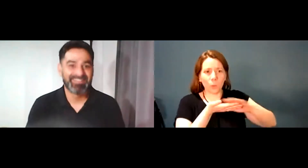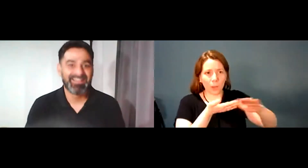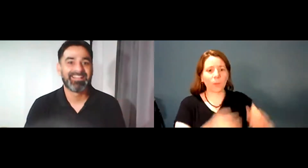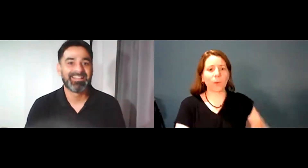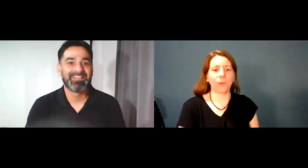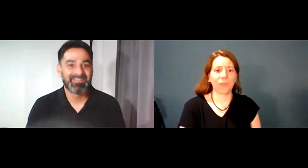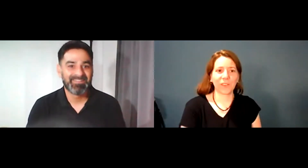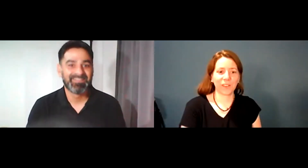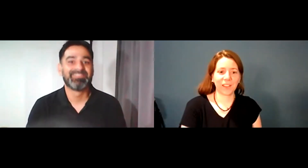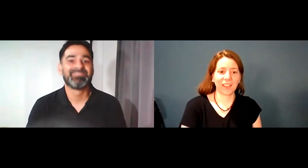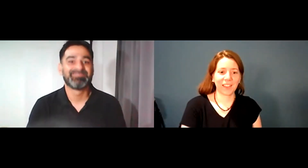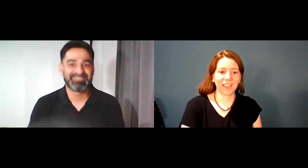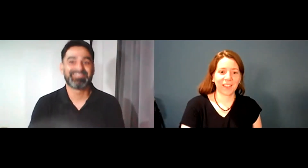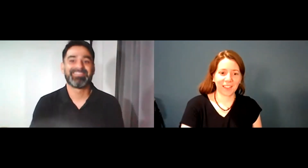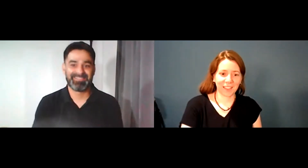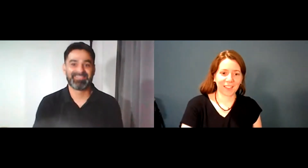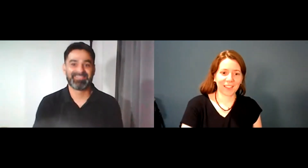nuevo. Año nuevo.